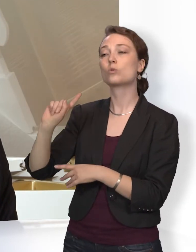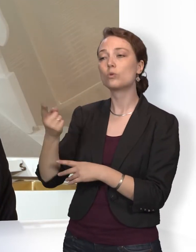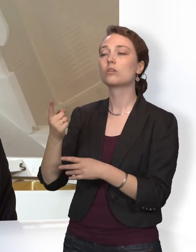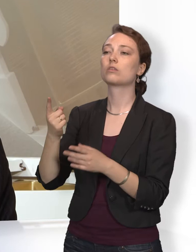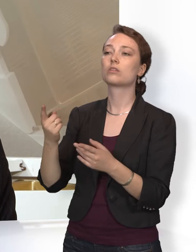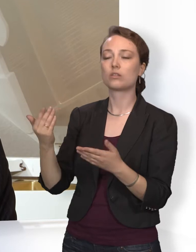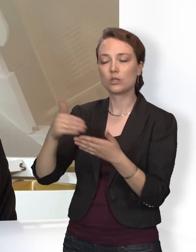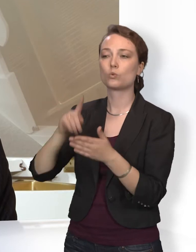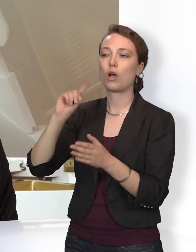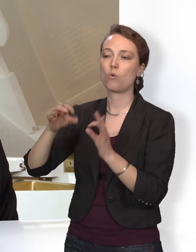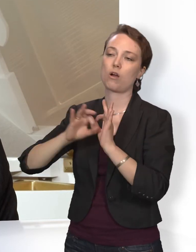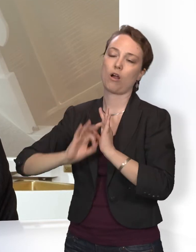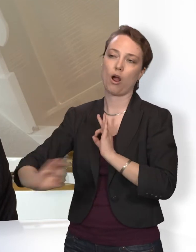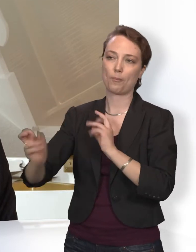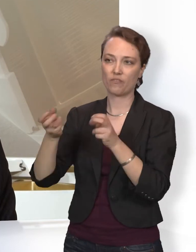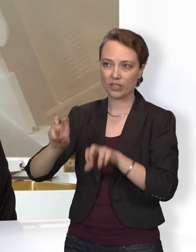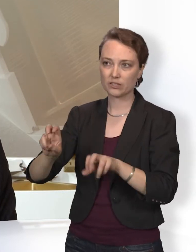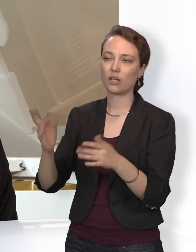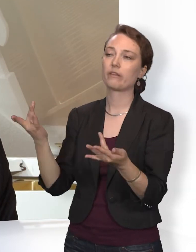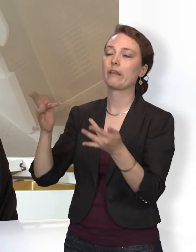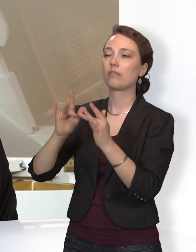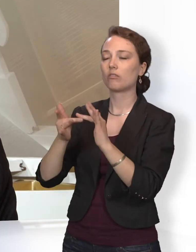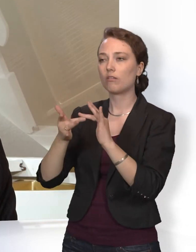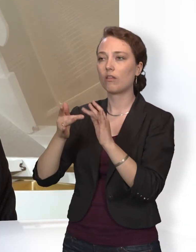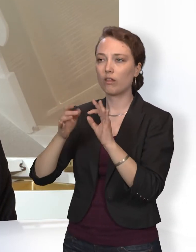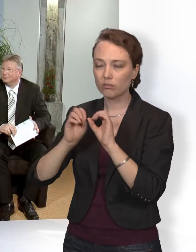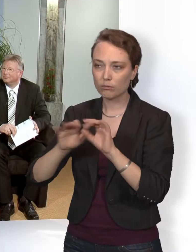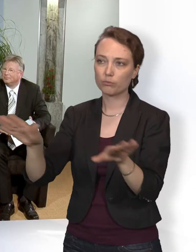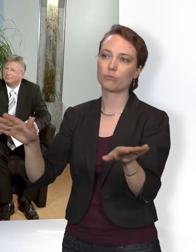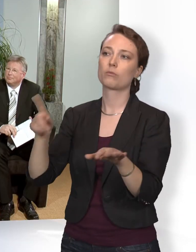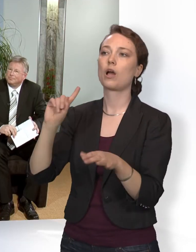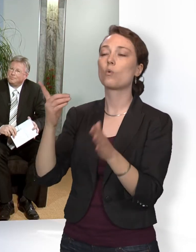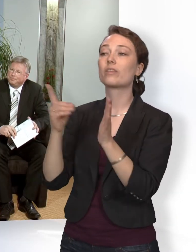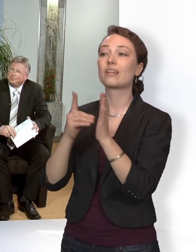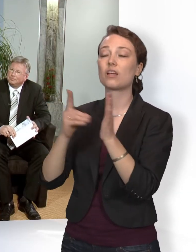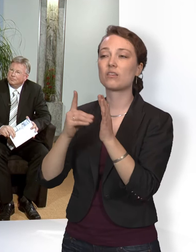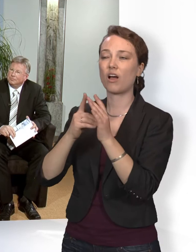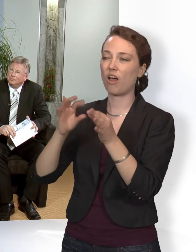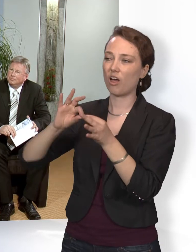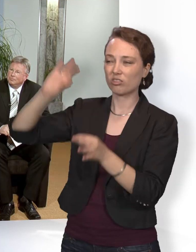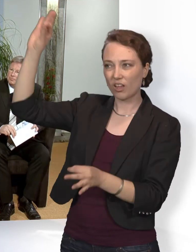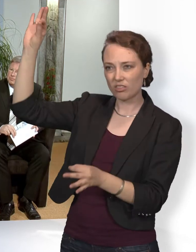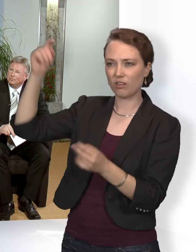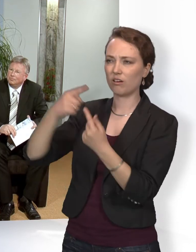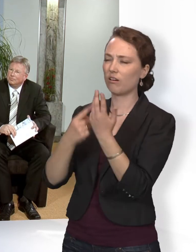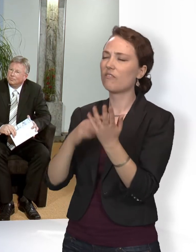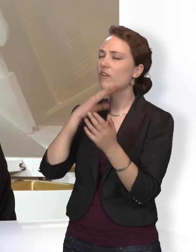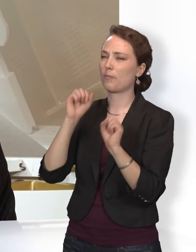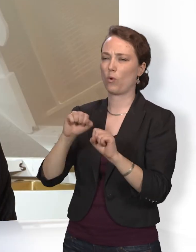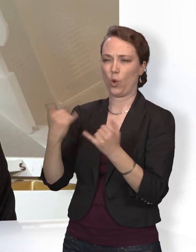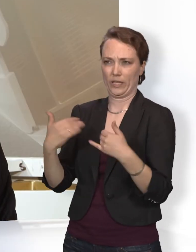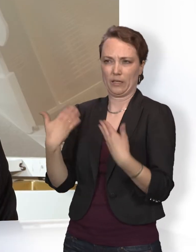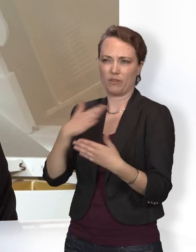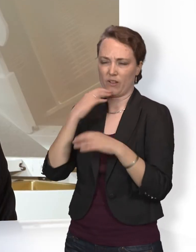über Kabelfernsehen, über Internet, über digitale Antenne, alle die Möglichkeiten, die heute in der